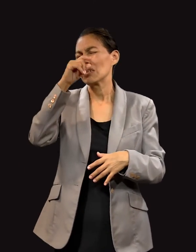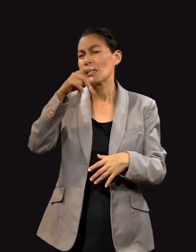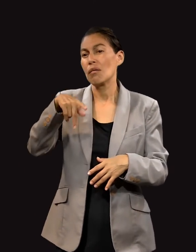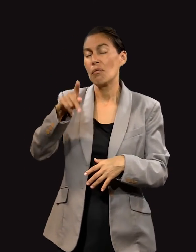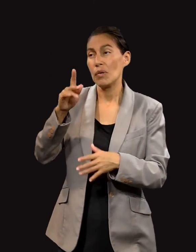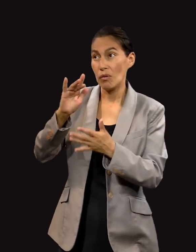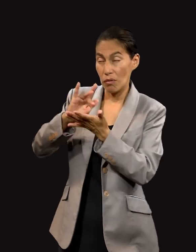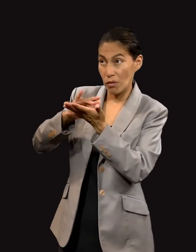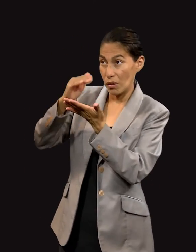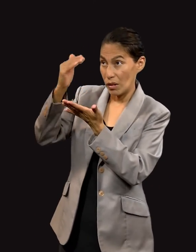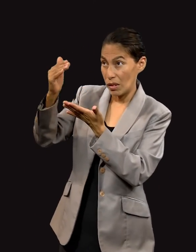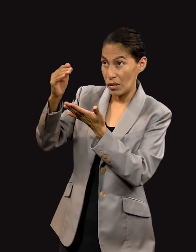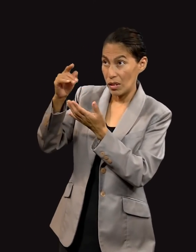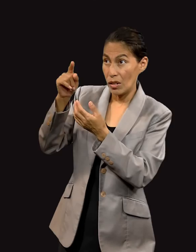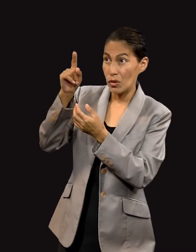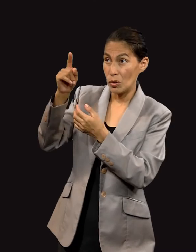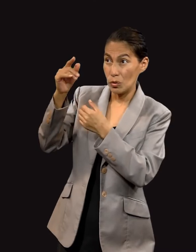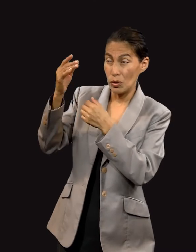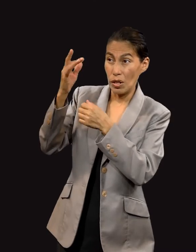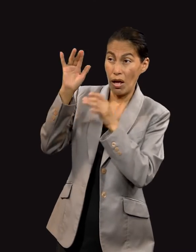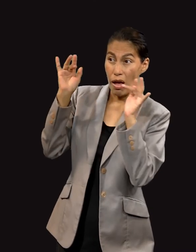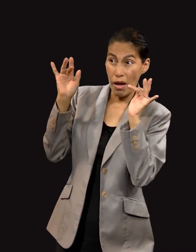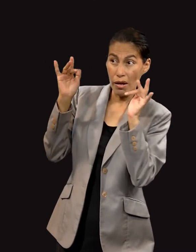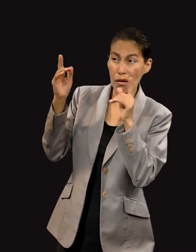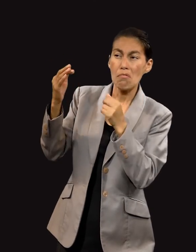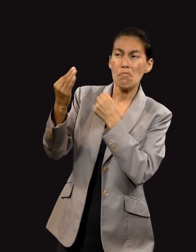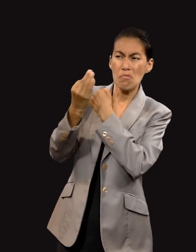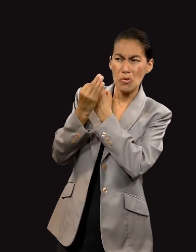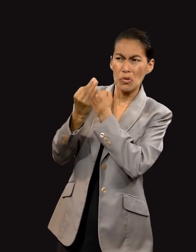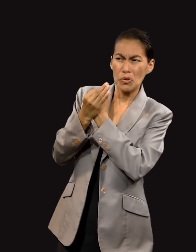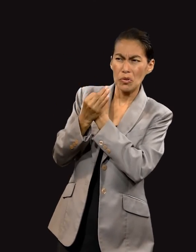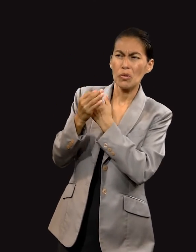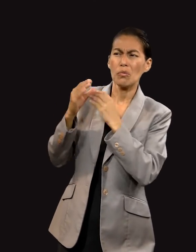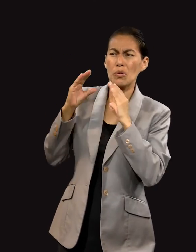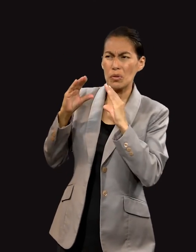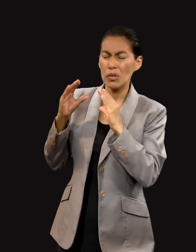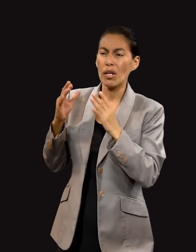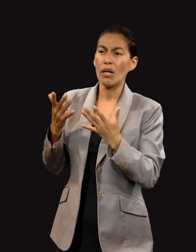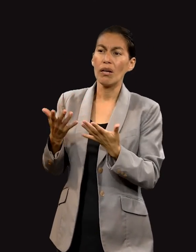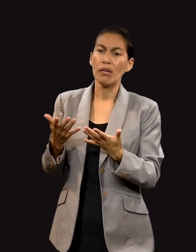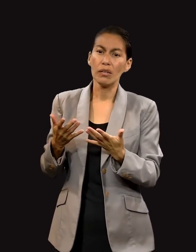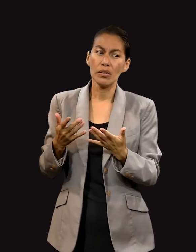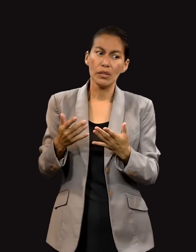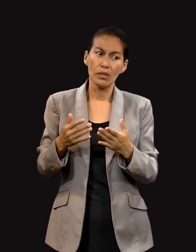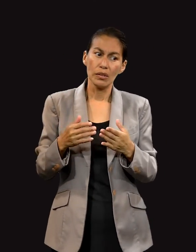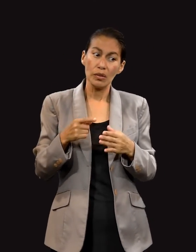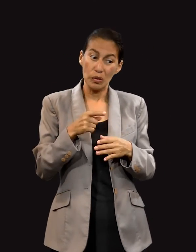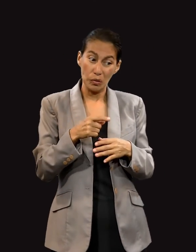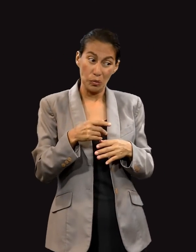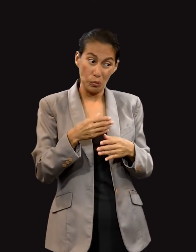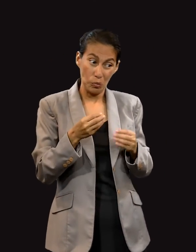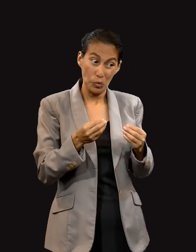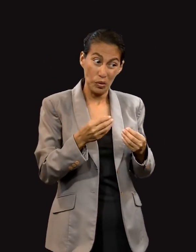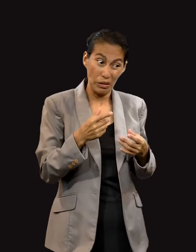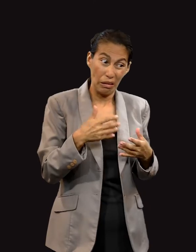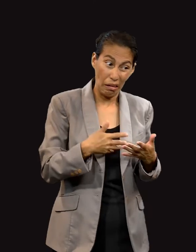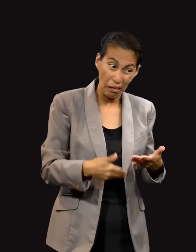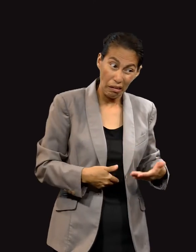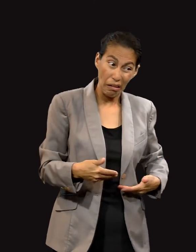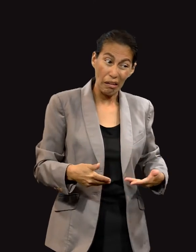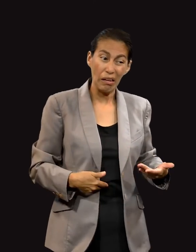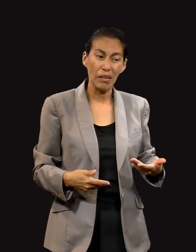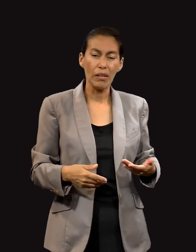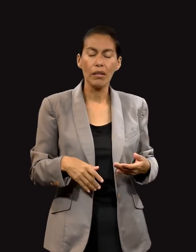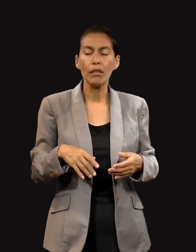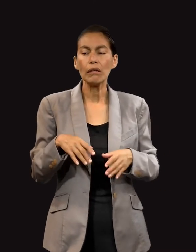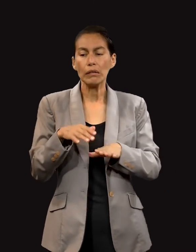sí fue difícil. Pero yo doy gracias a Dios, estoy segura que su ángel estaba conmigo. ¿No te lastimaste mucho?